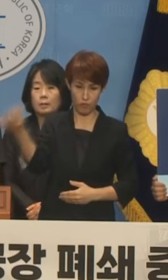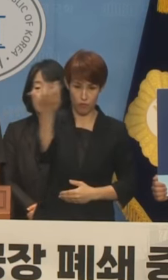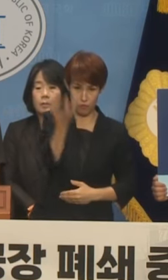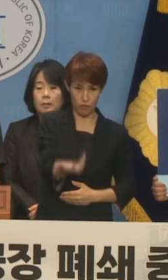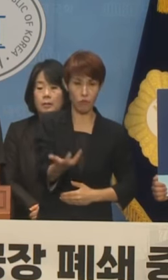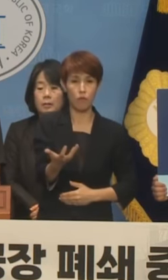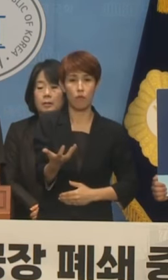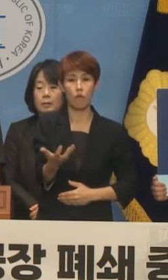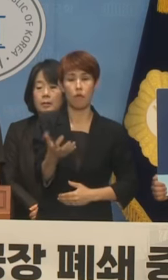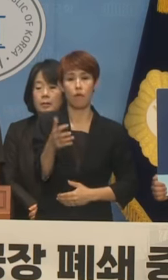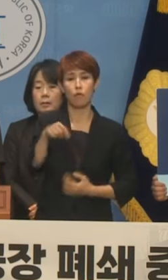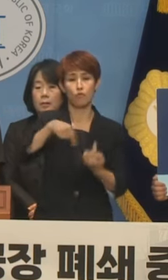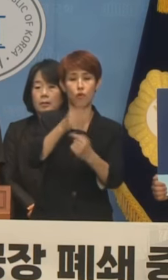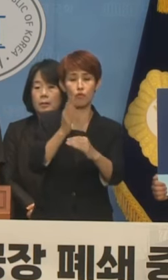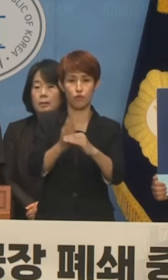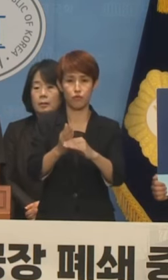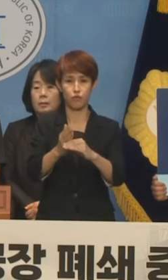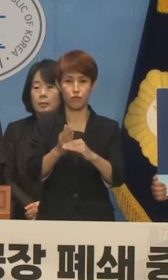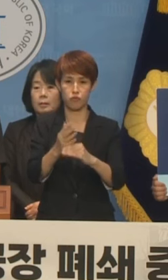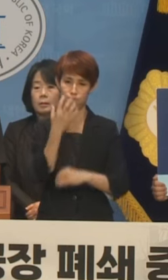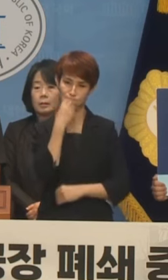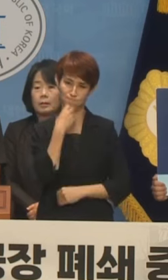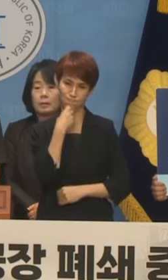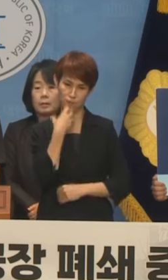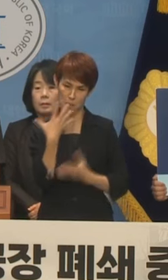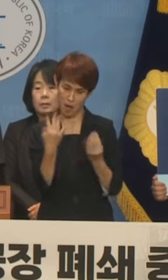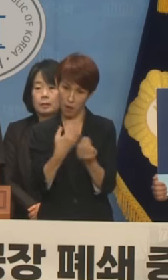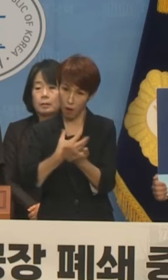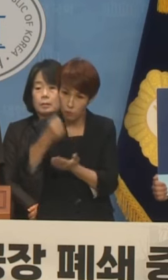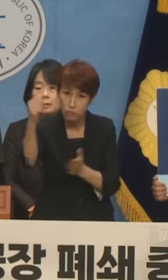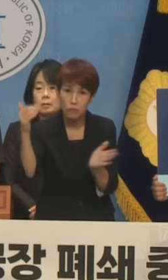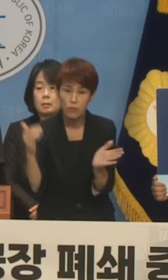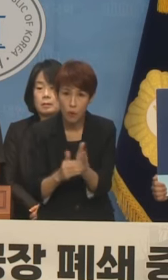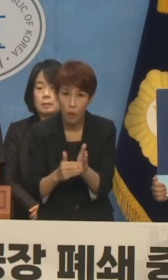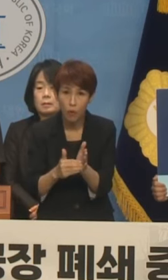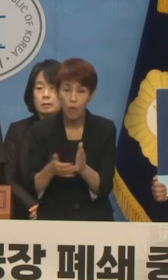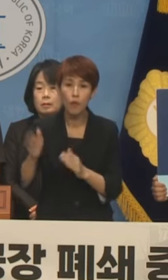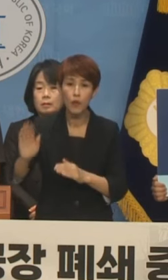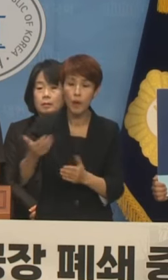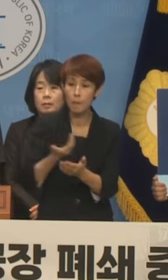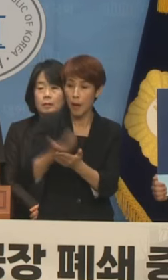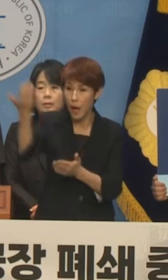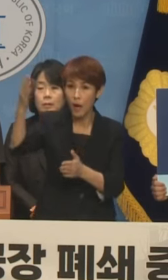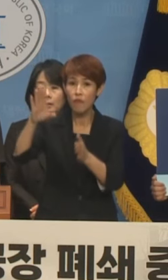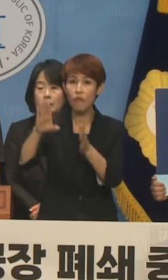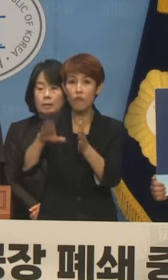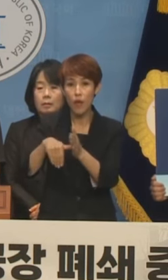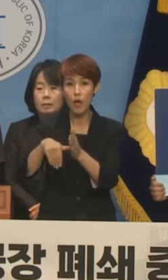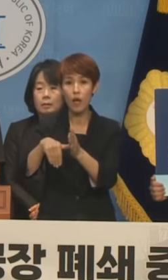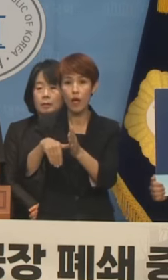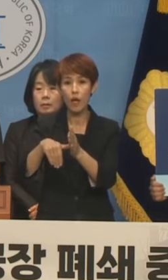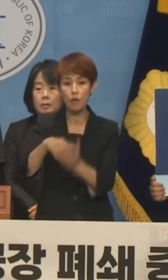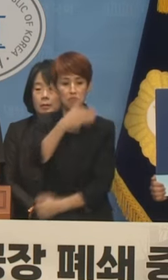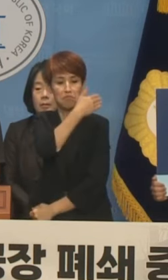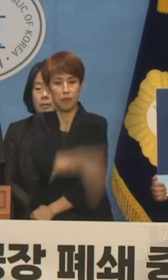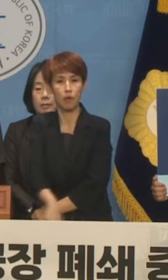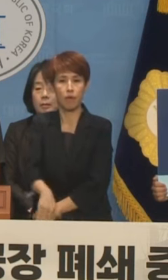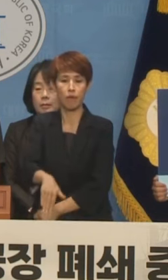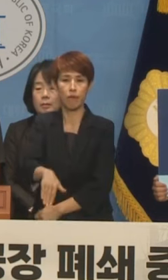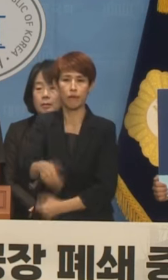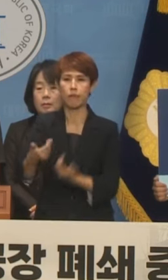활동했습니다. 막대한 이윤을 챙겼습니다. 그런데 떠날 때는 뒤도 돌아보지